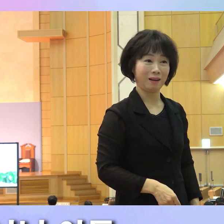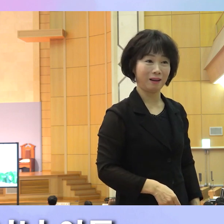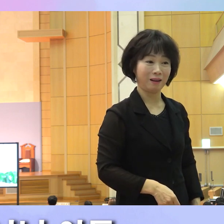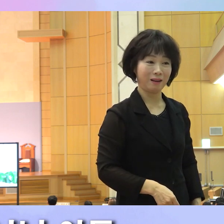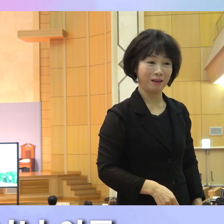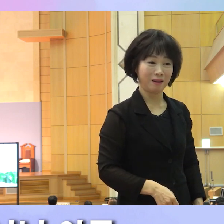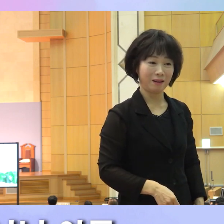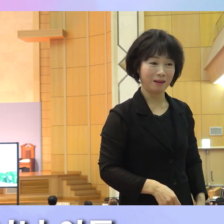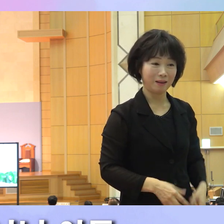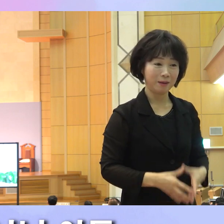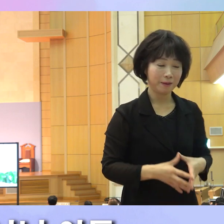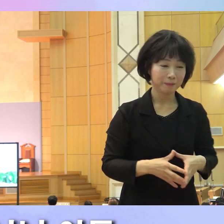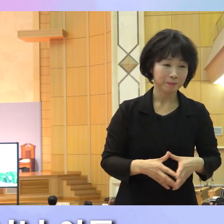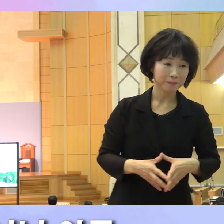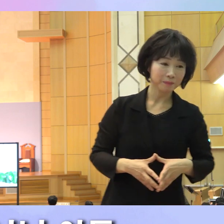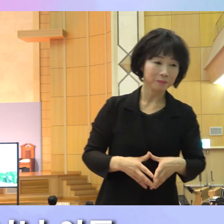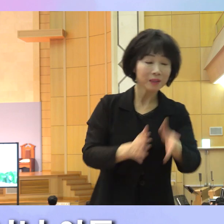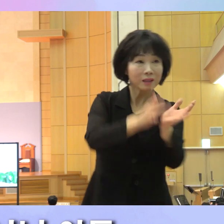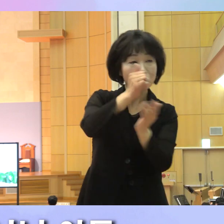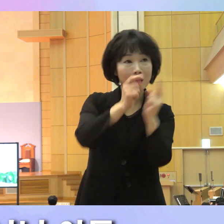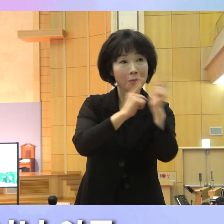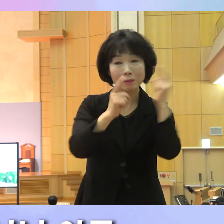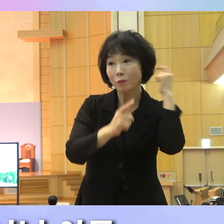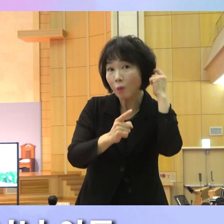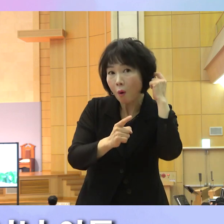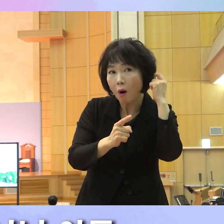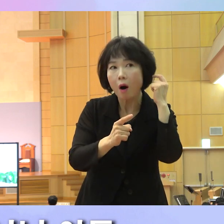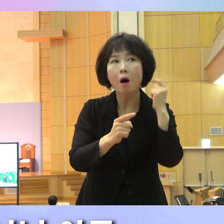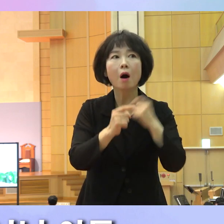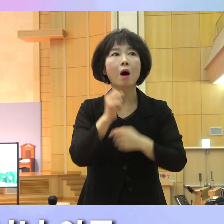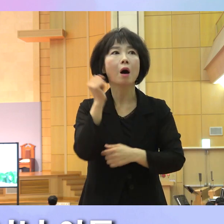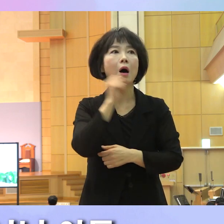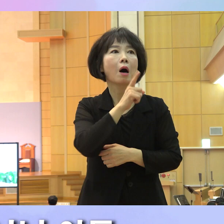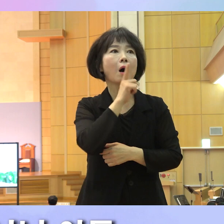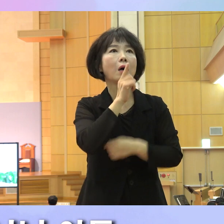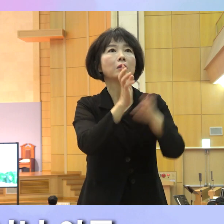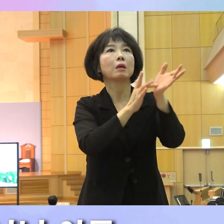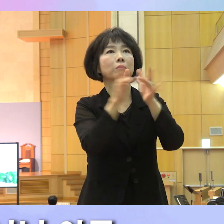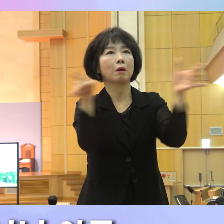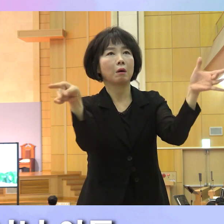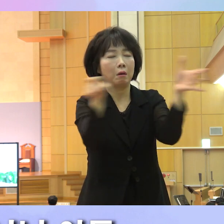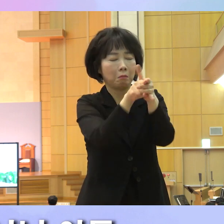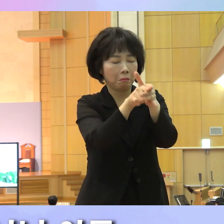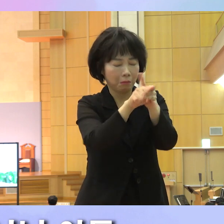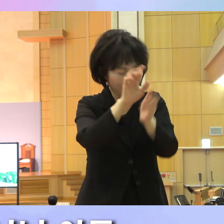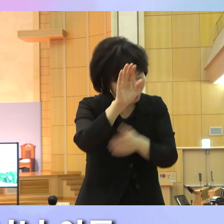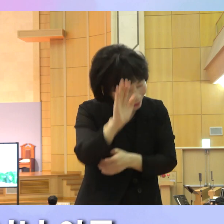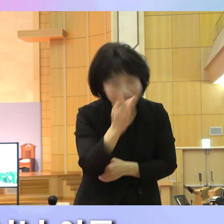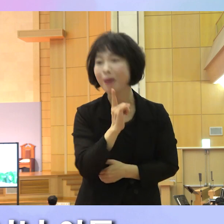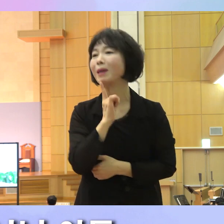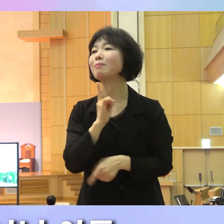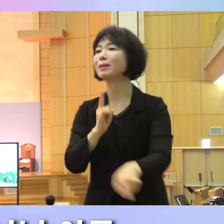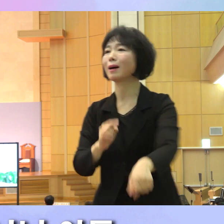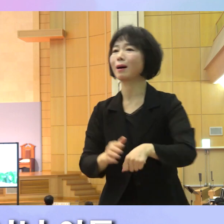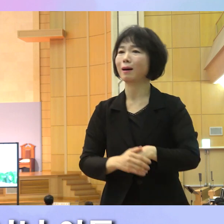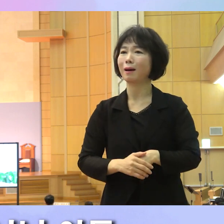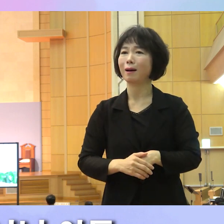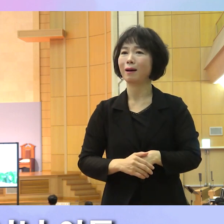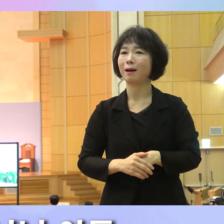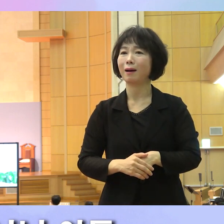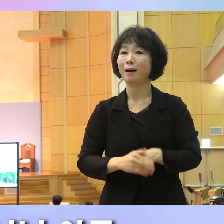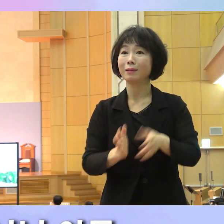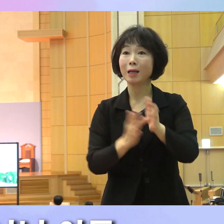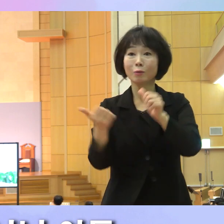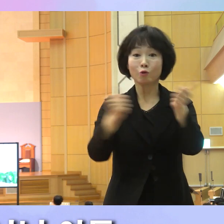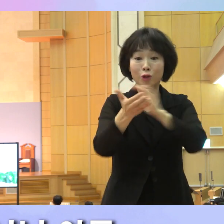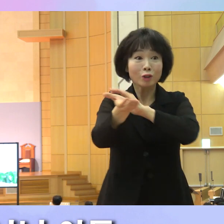그제서야 깨닫고 그 말씀과 예수를 믿었더라. 그 전에 예수 믿는다는 거 하고